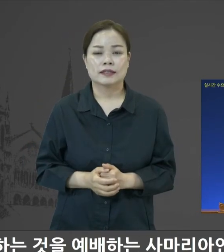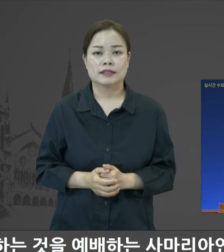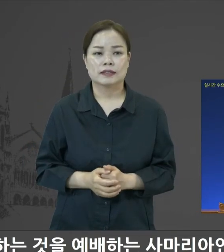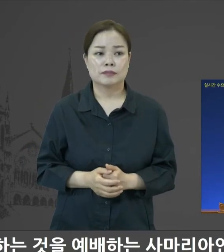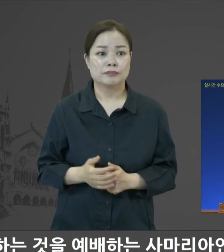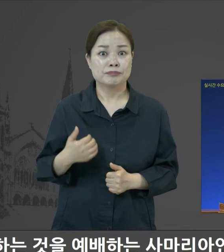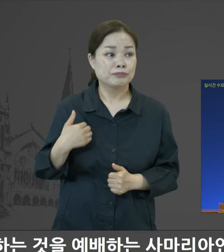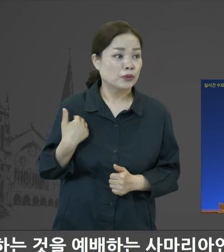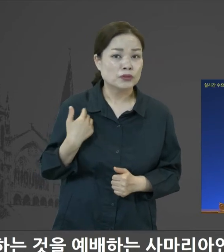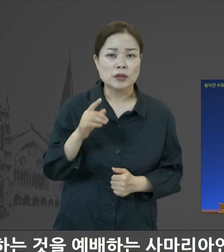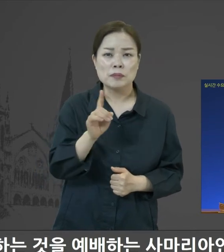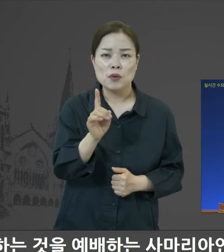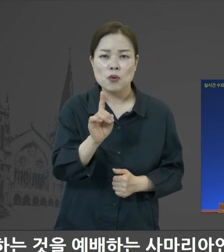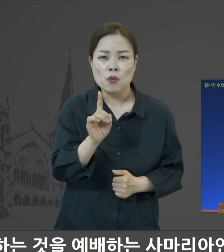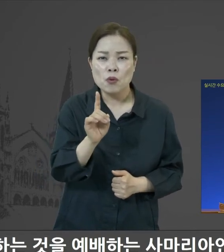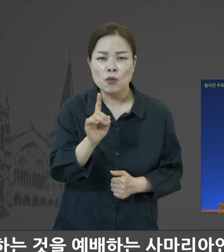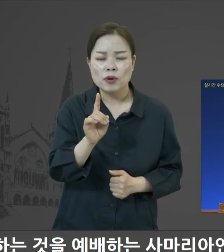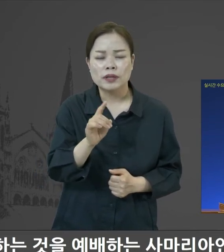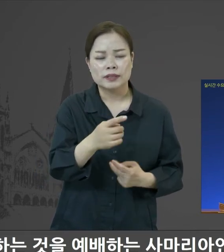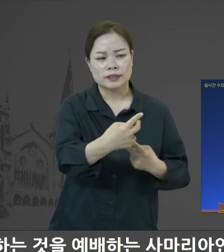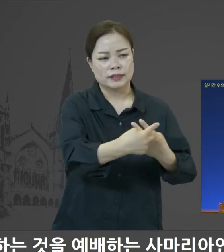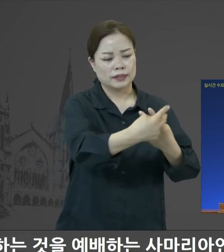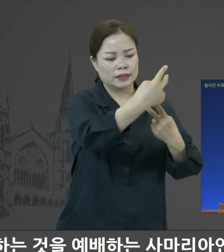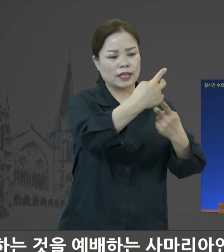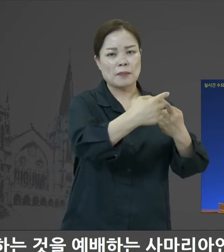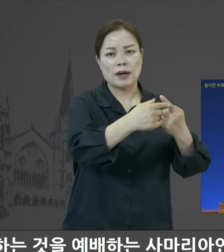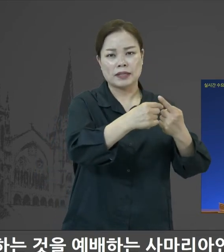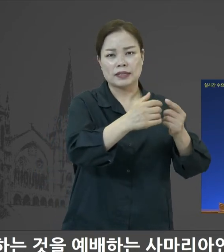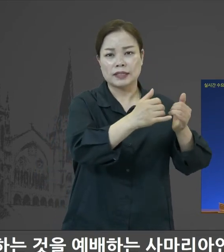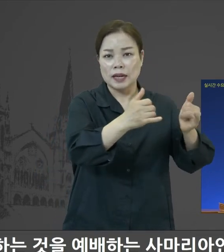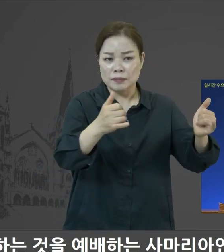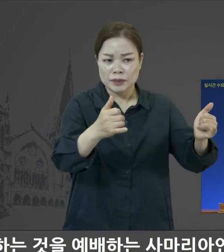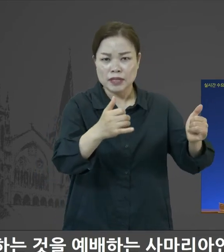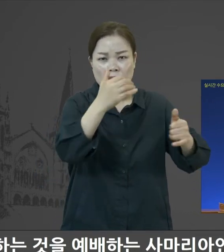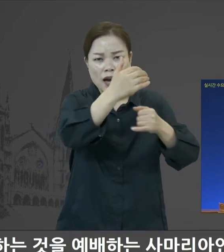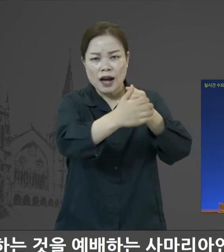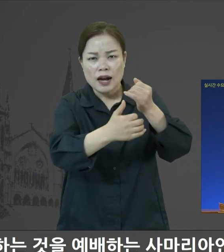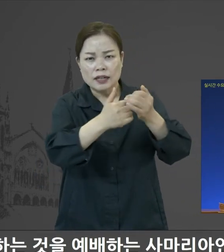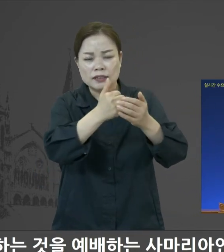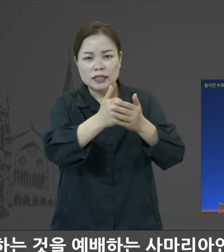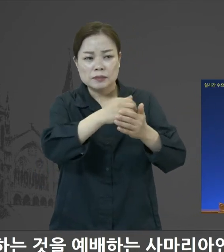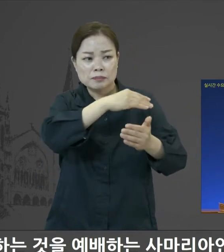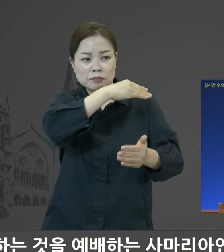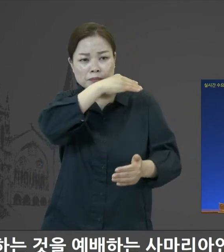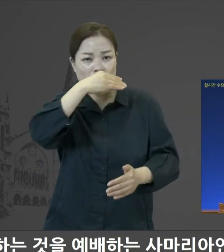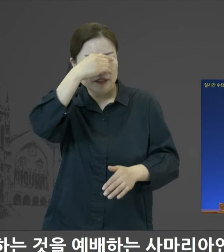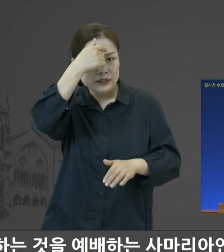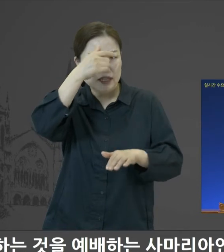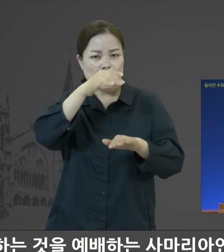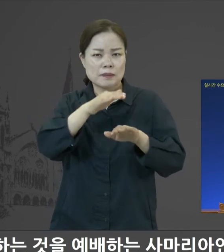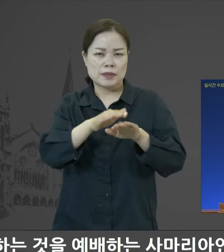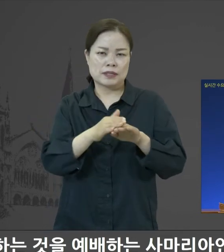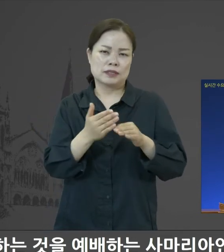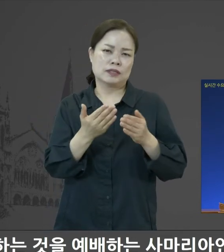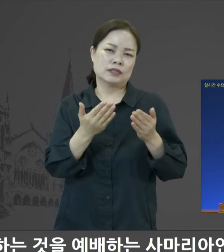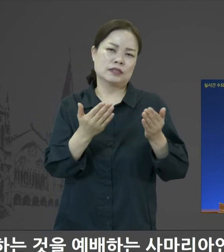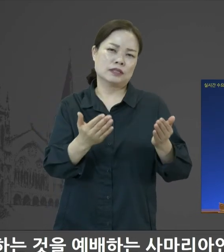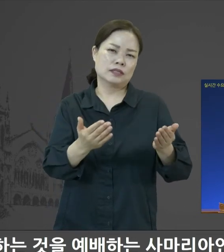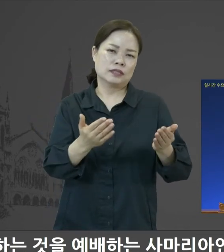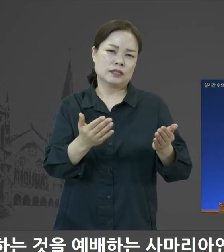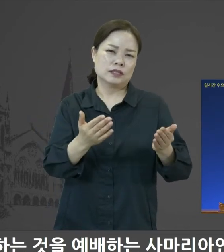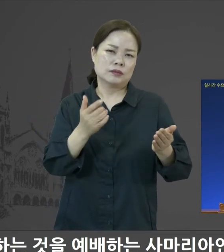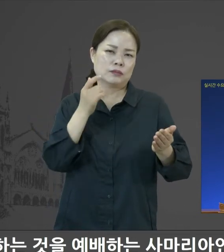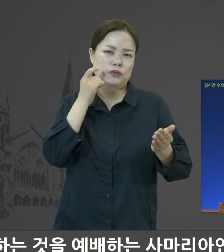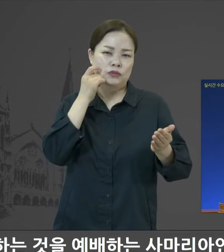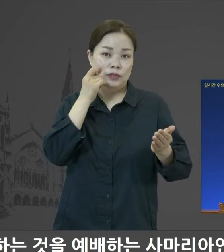알지 못하는 것은 사마리아 사람들이 하나님에 대한 올바른 예배를 드리고 있지 못하다는